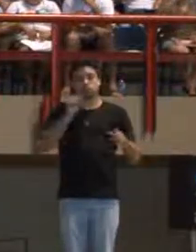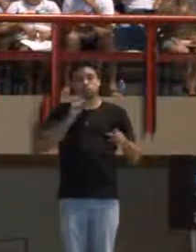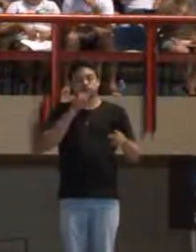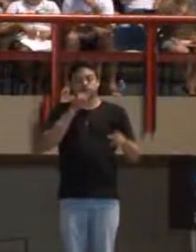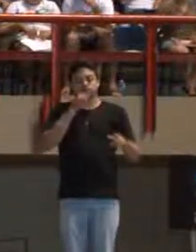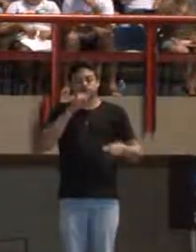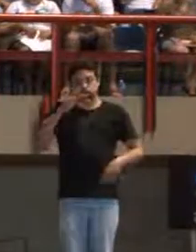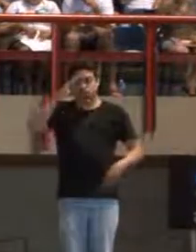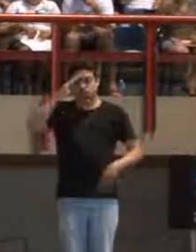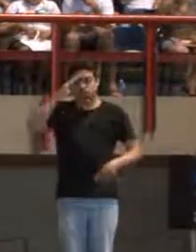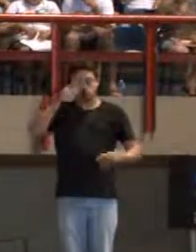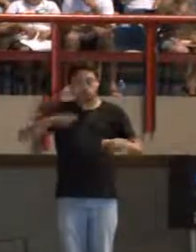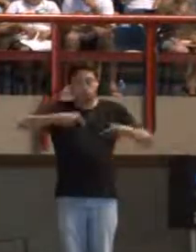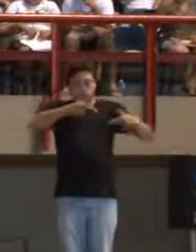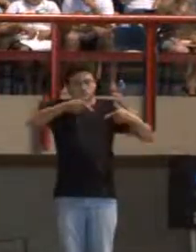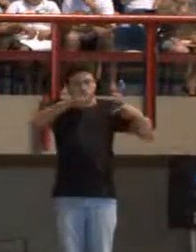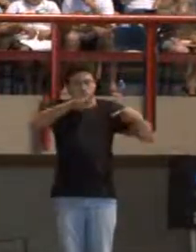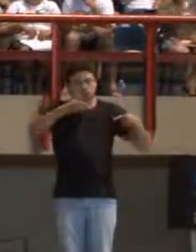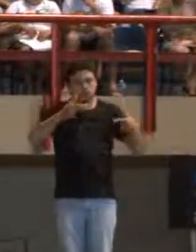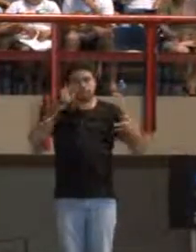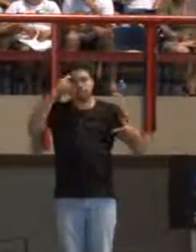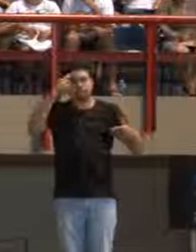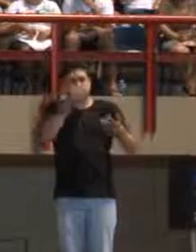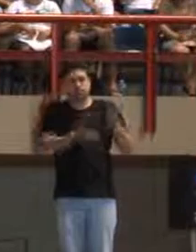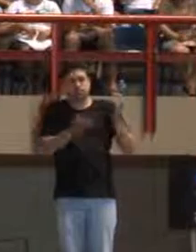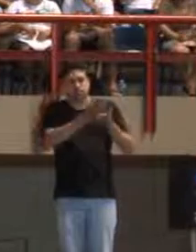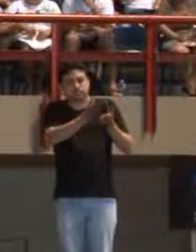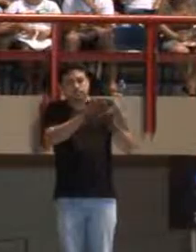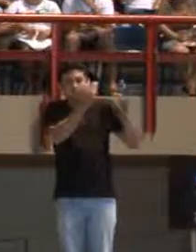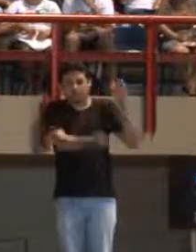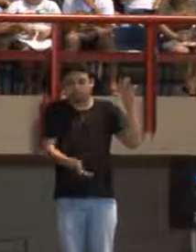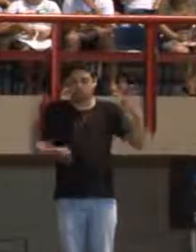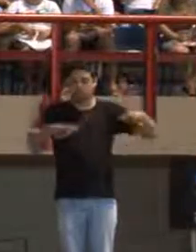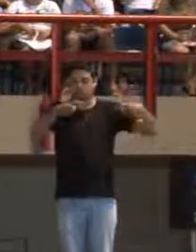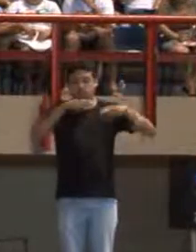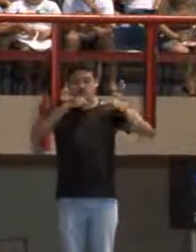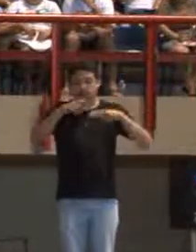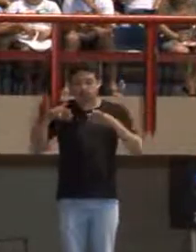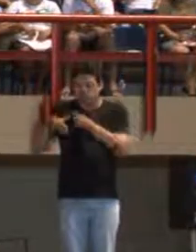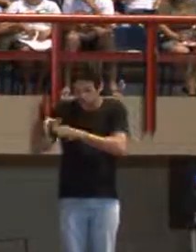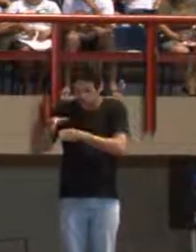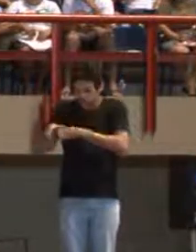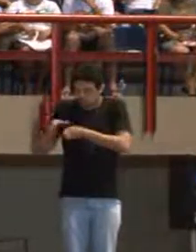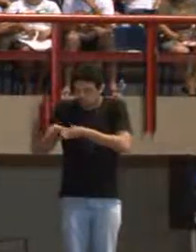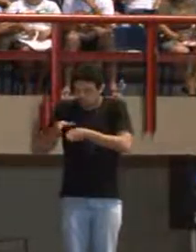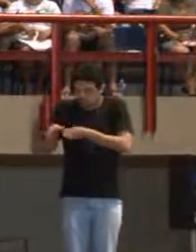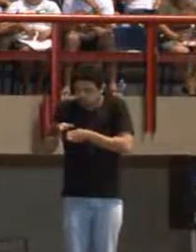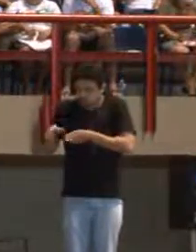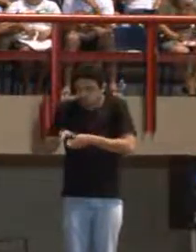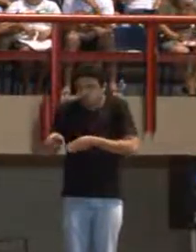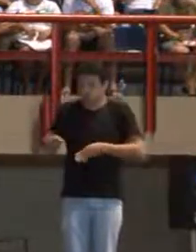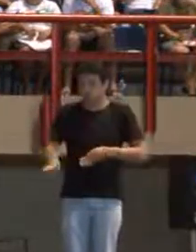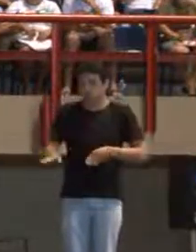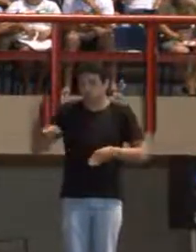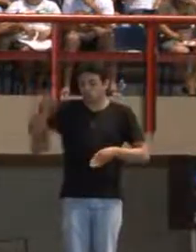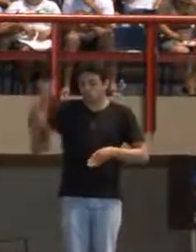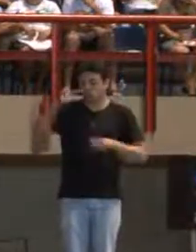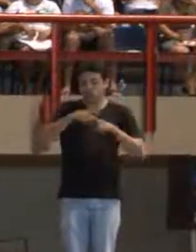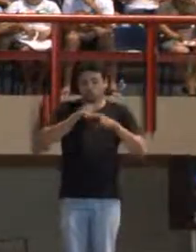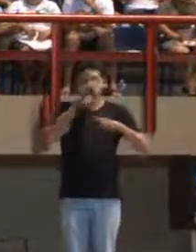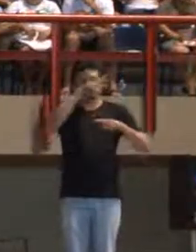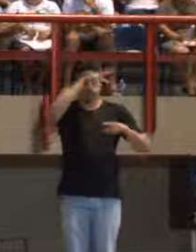quando o seu soldado está lutando por uma causa que ele acha que não tem nada a ver. Então, está se criando toda uma cultura de que a Amazônia é